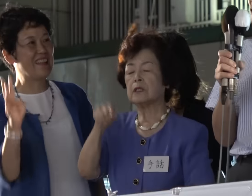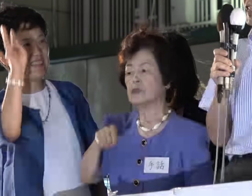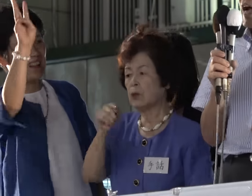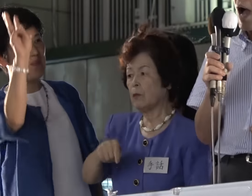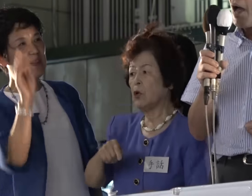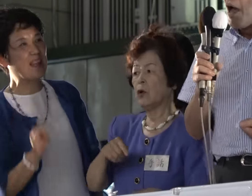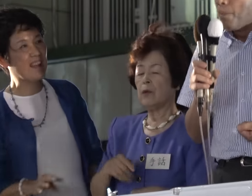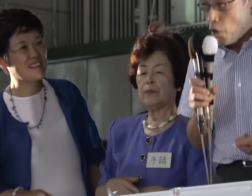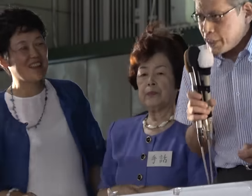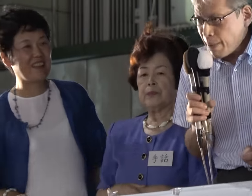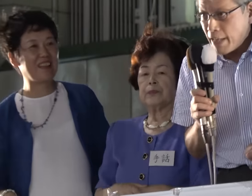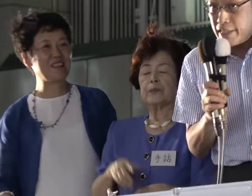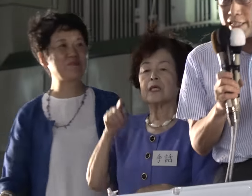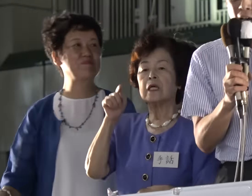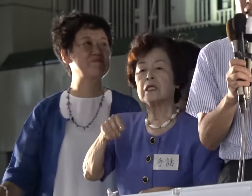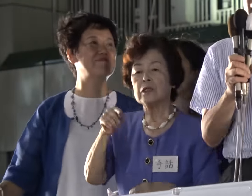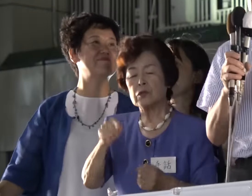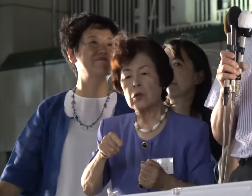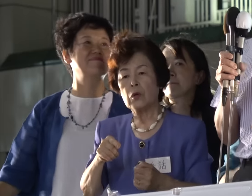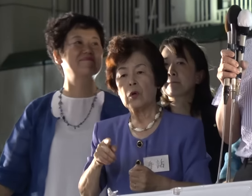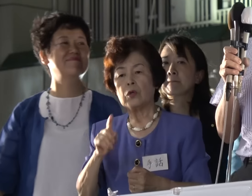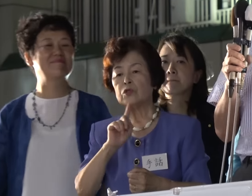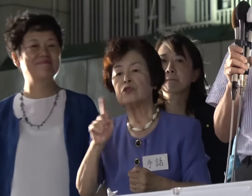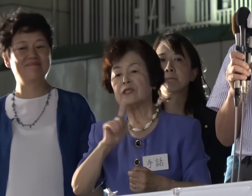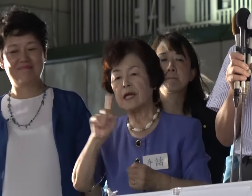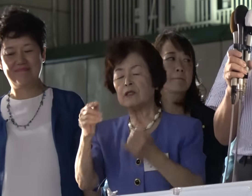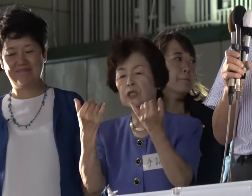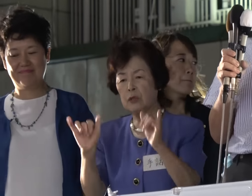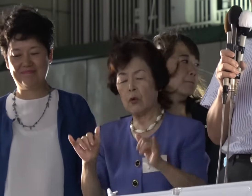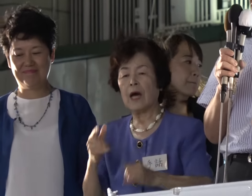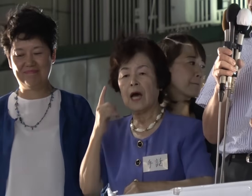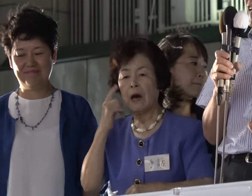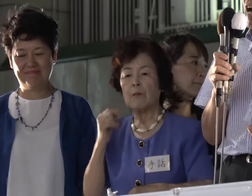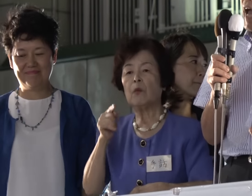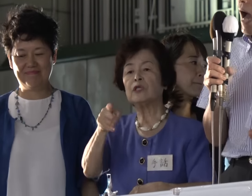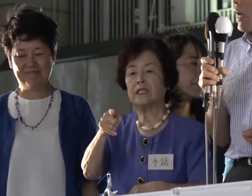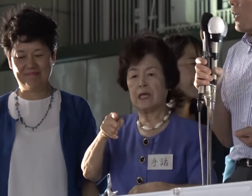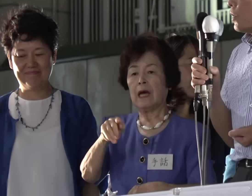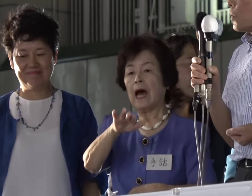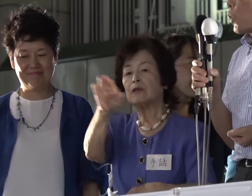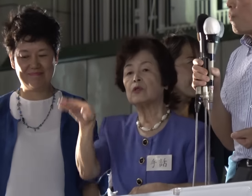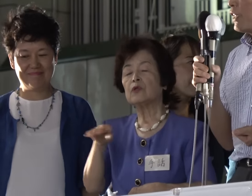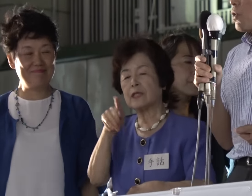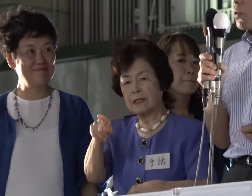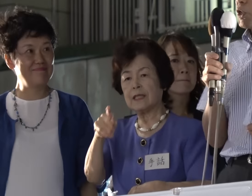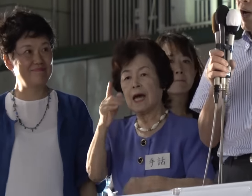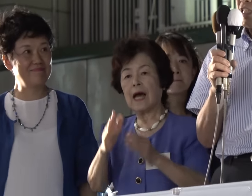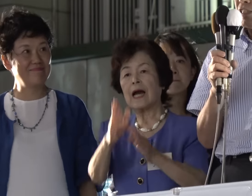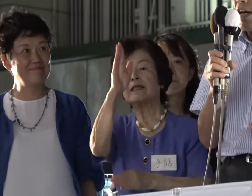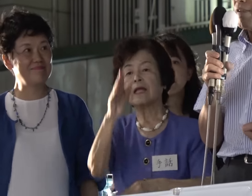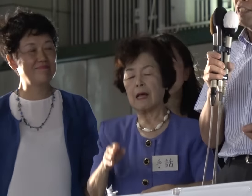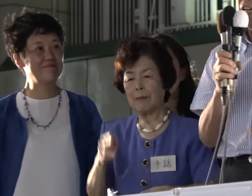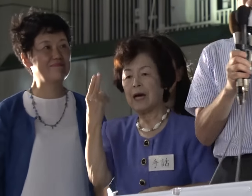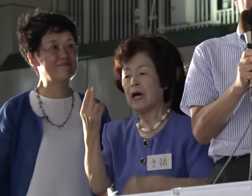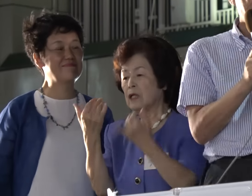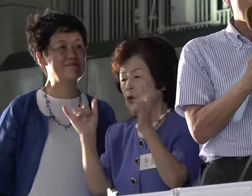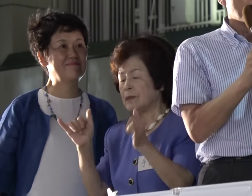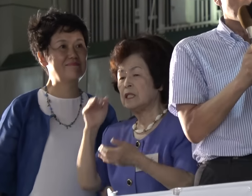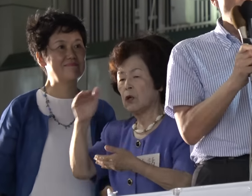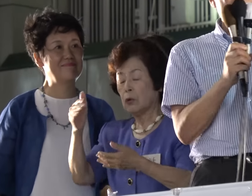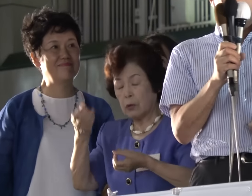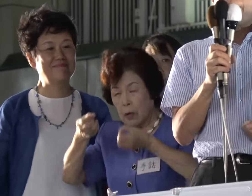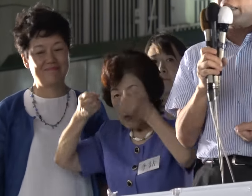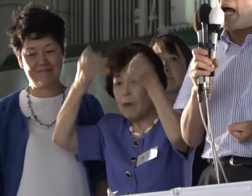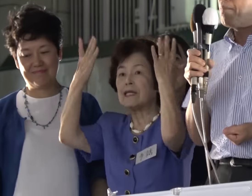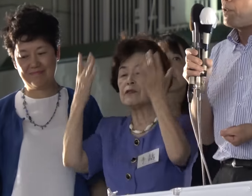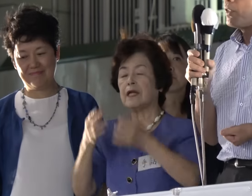ような候補者がもし毎日勝ったら、選挙が終わるや否や都民のことはすっかり忘れて、